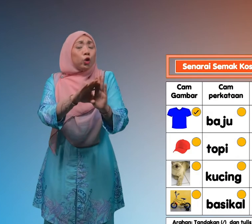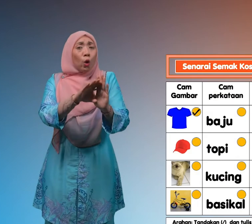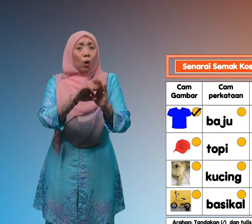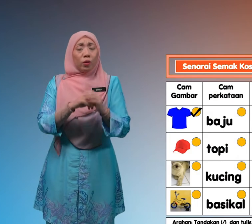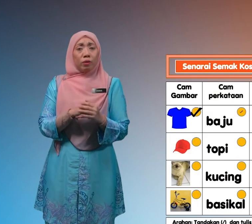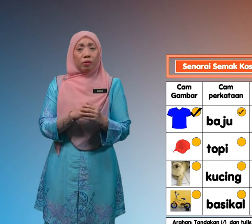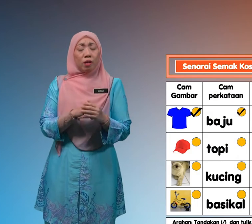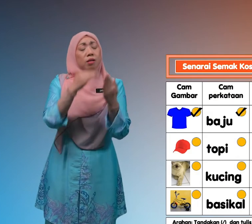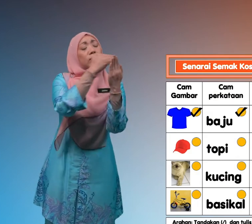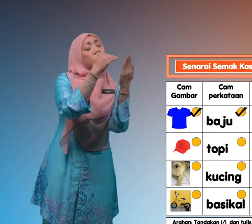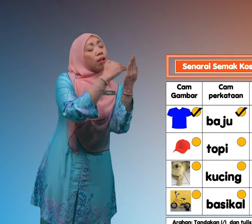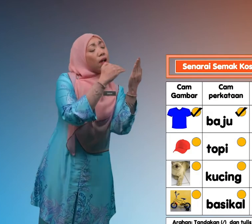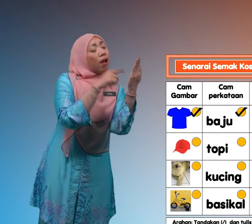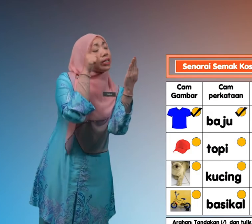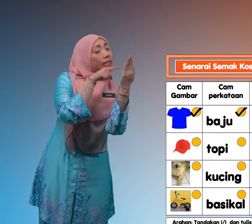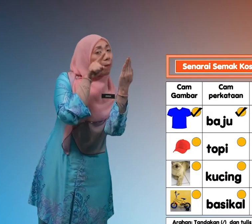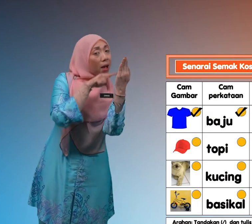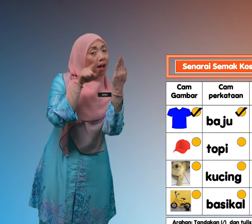contoh senarai semak.